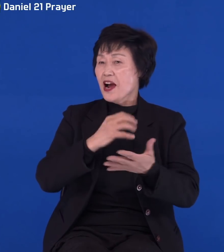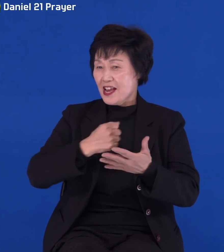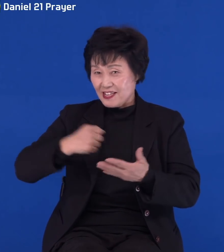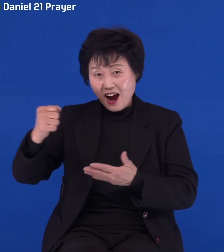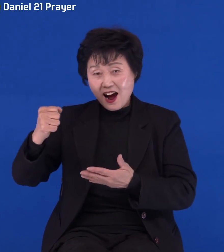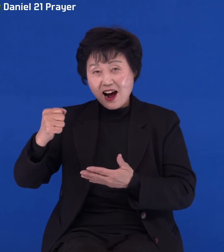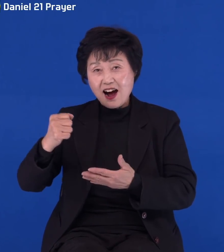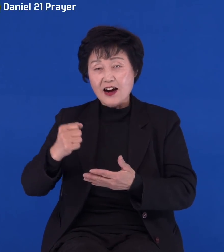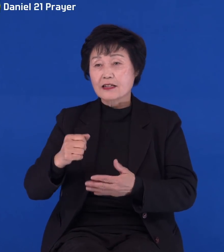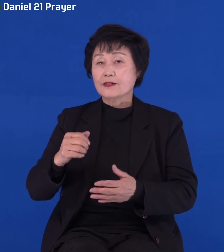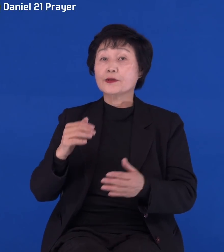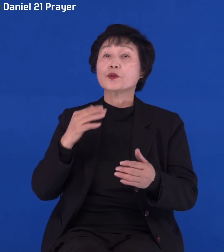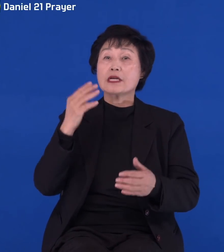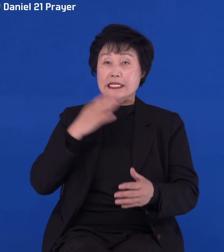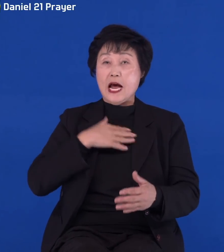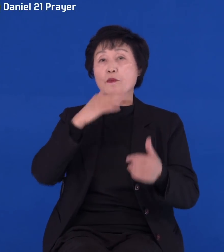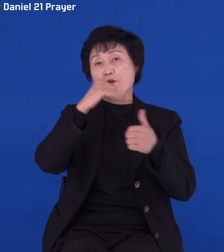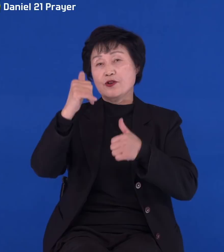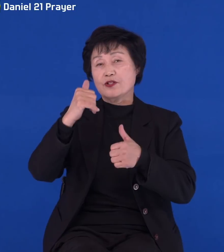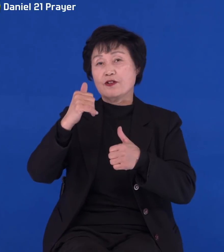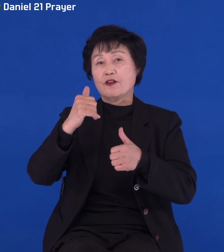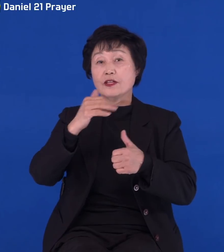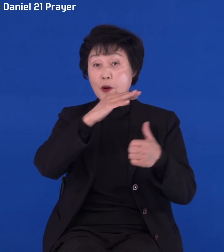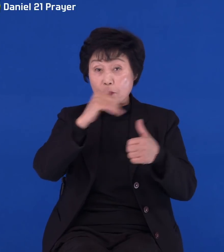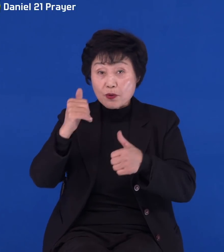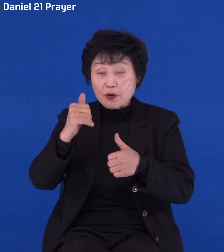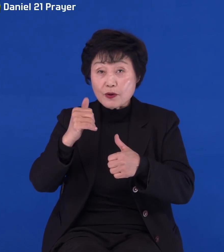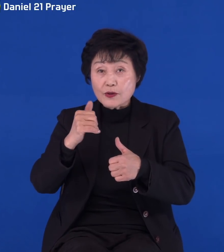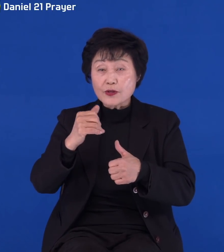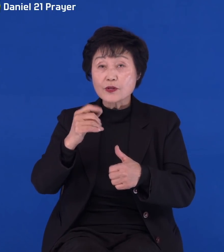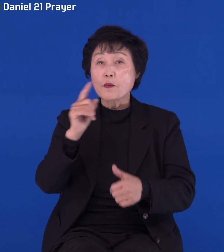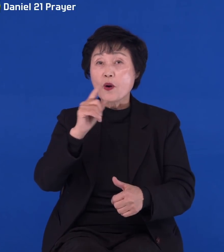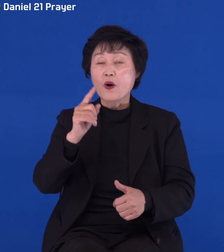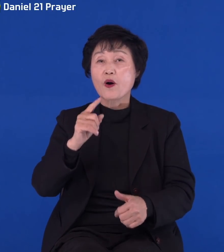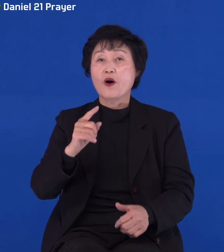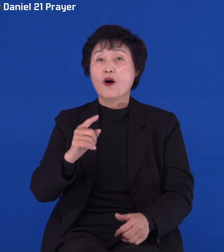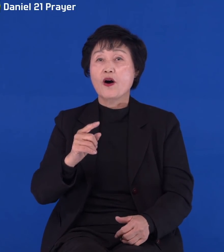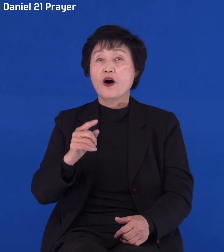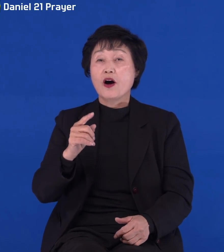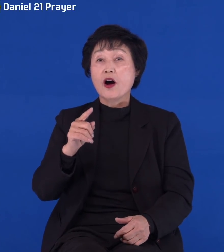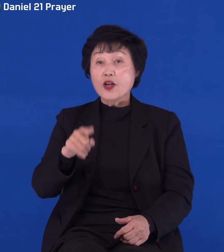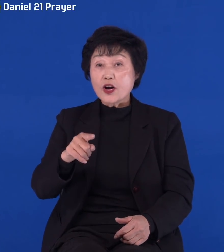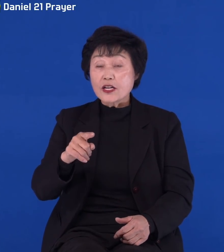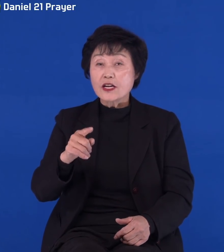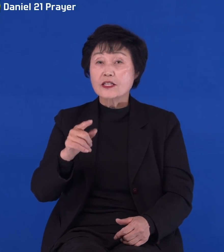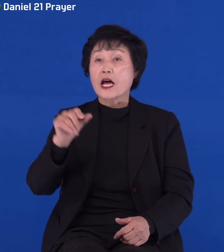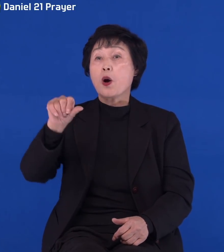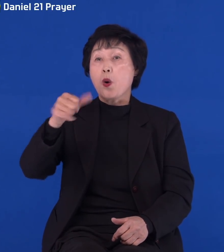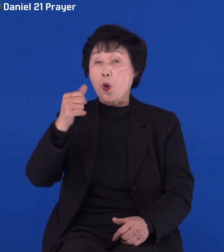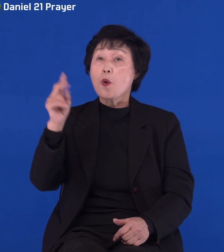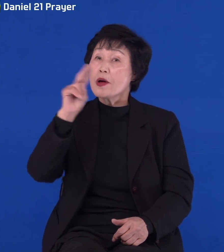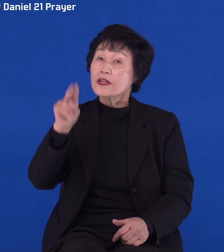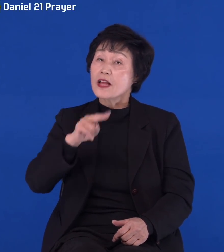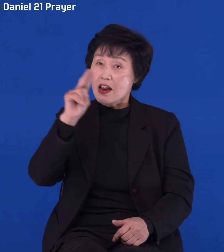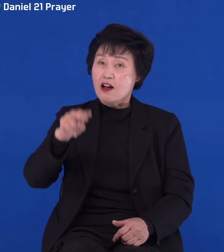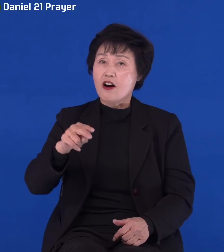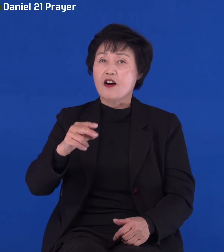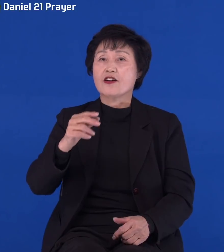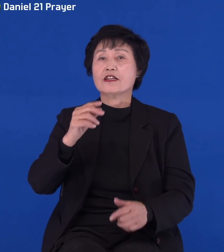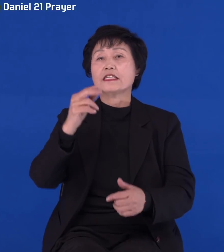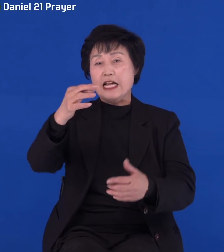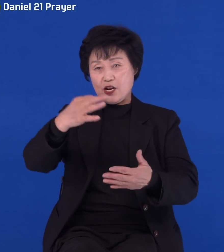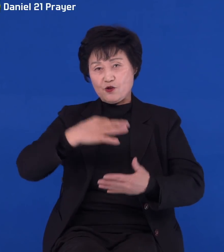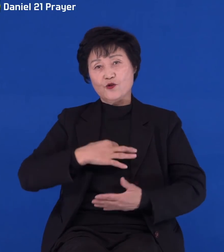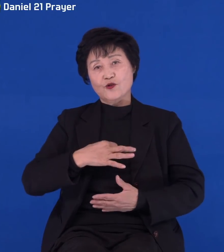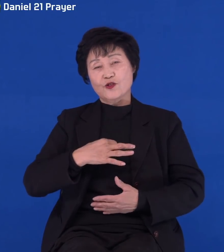저한테, 잠깐 조카야 들어와봐. 화장실로 끌고 가더니, 한 달 월세 얼마야? $500입니다. $500 세서 주더라고요. 그리고 아내랑